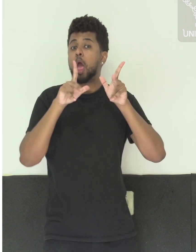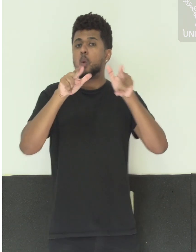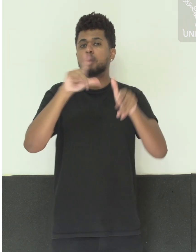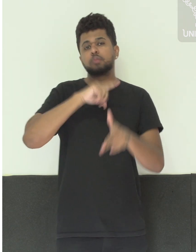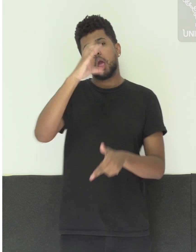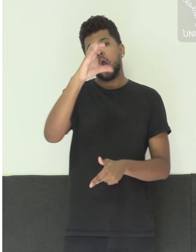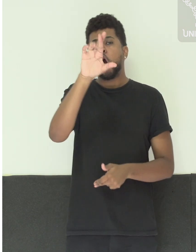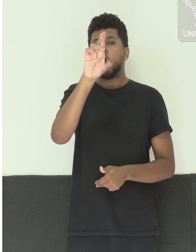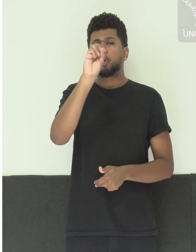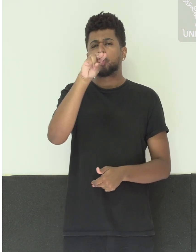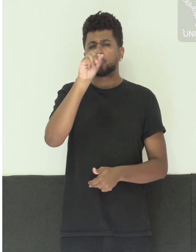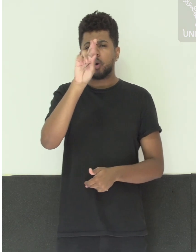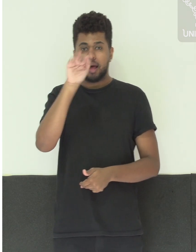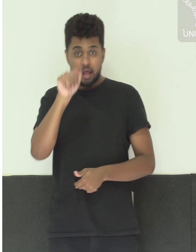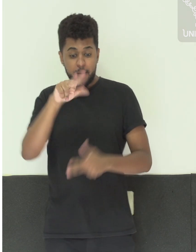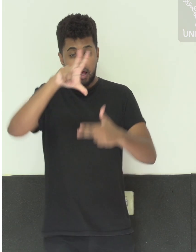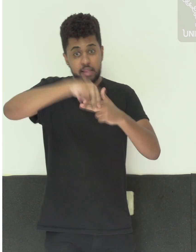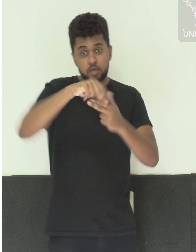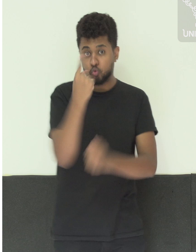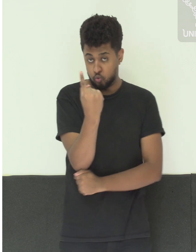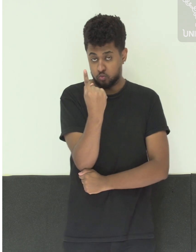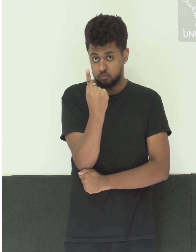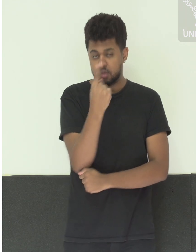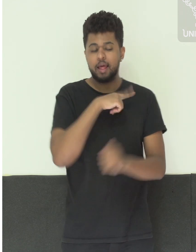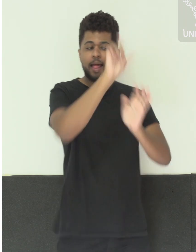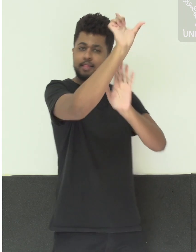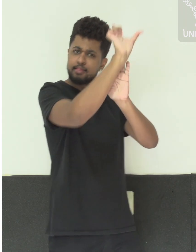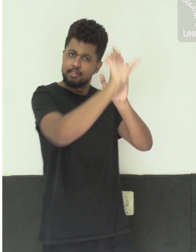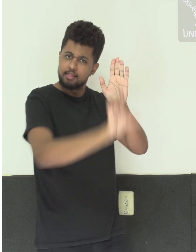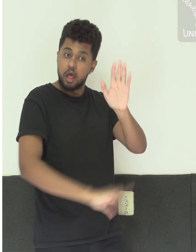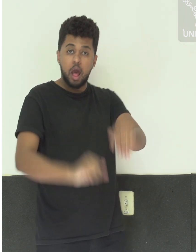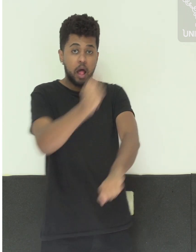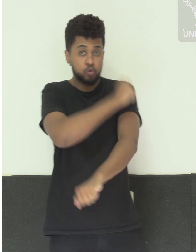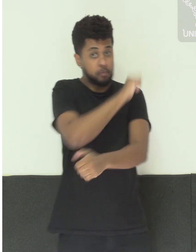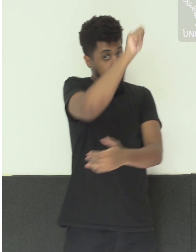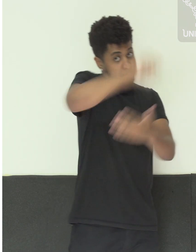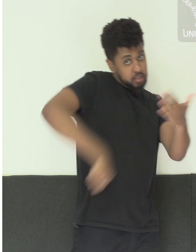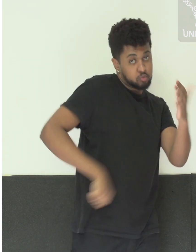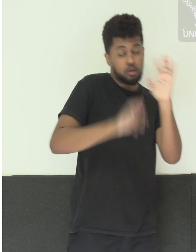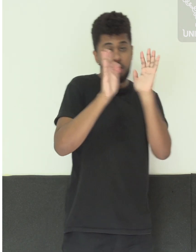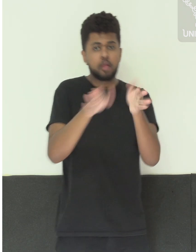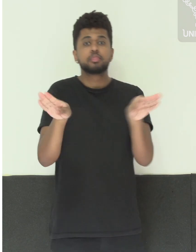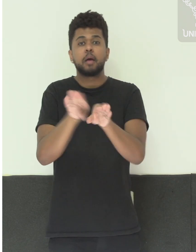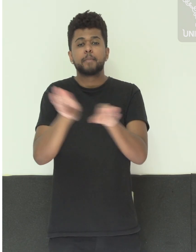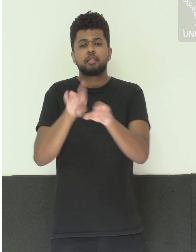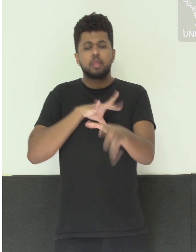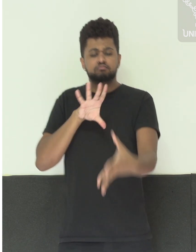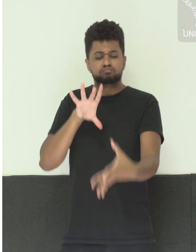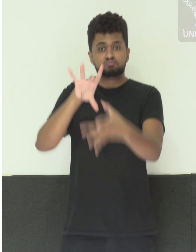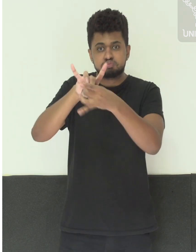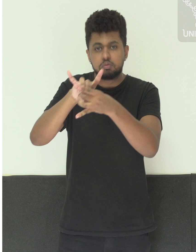cronograma elencado no anexo 1, listagem de alunos matriculados e vinculados